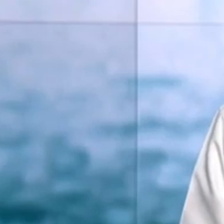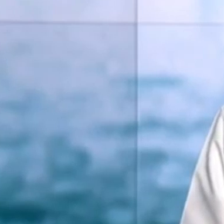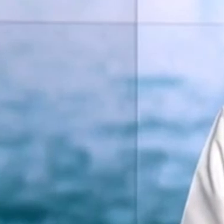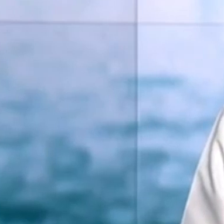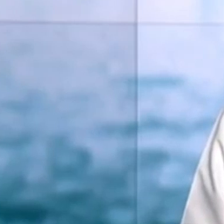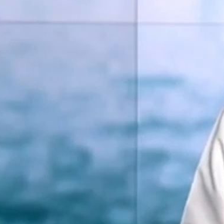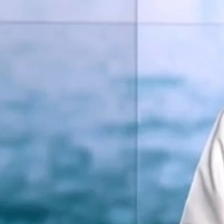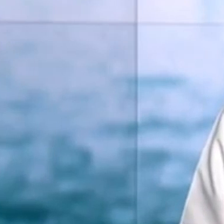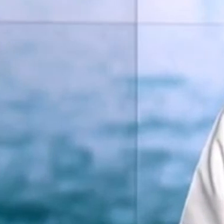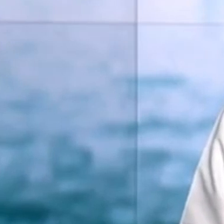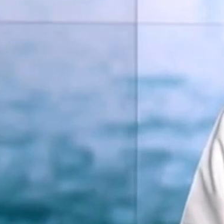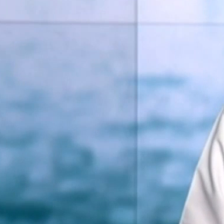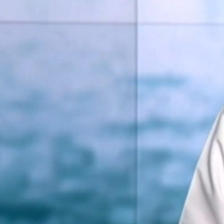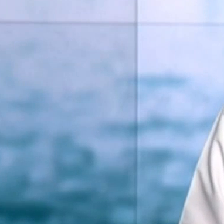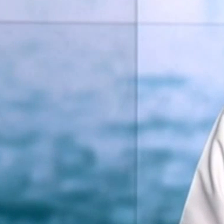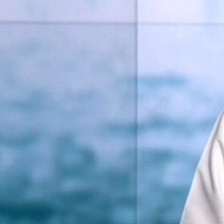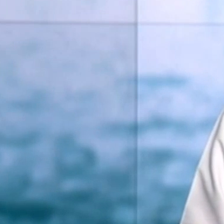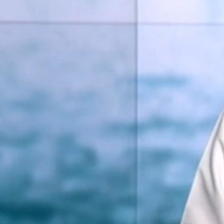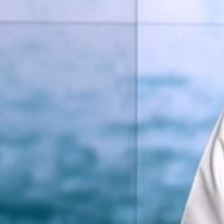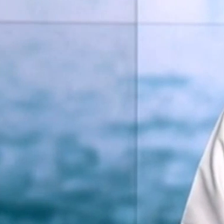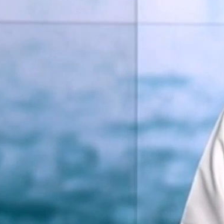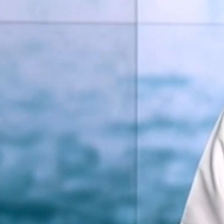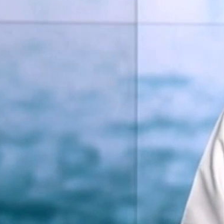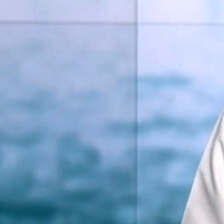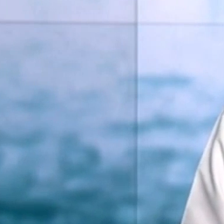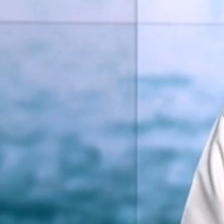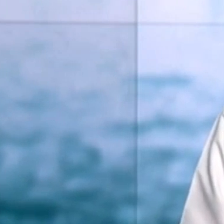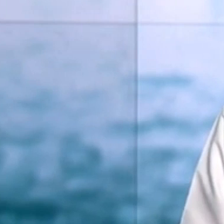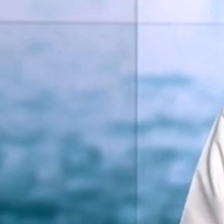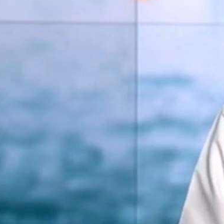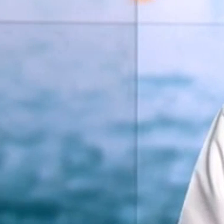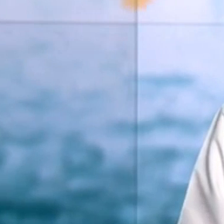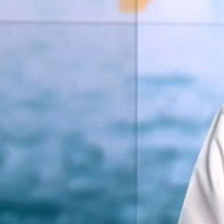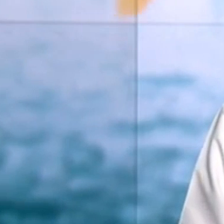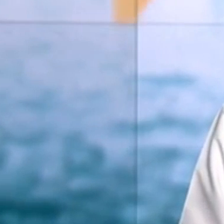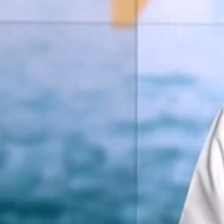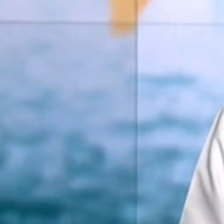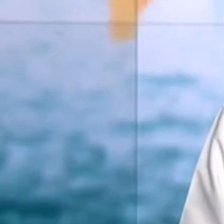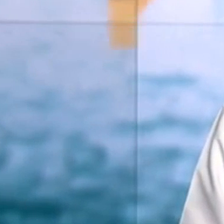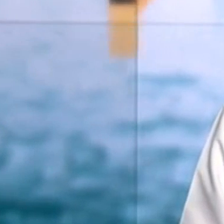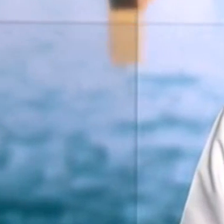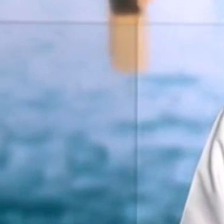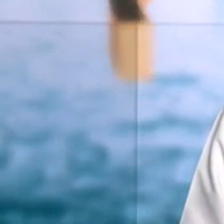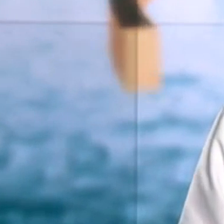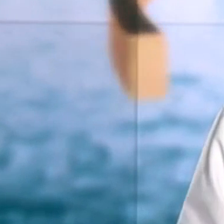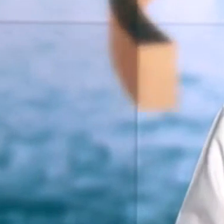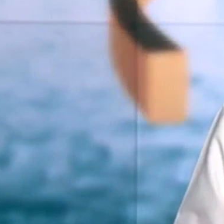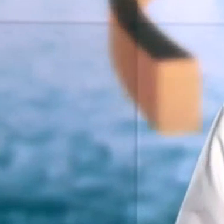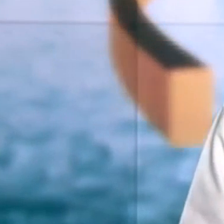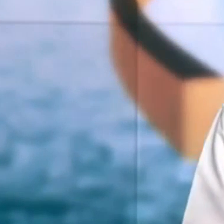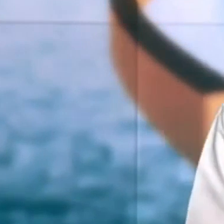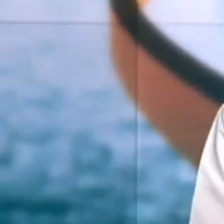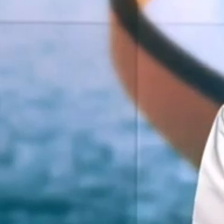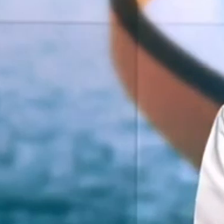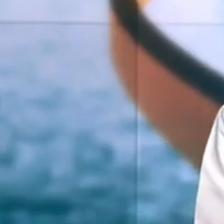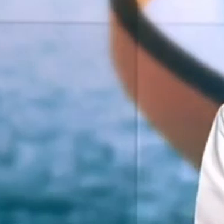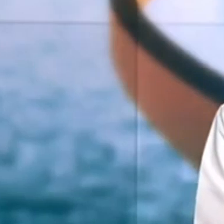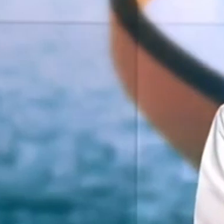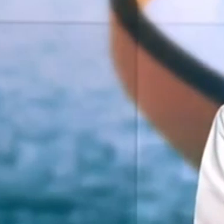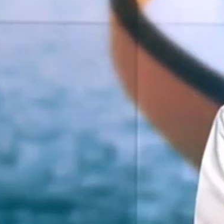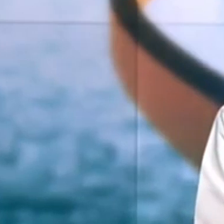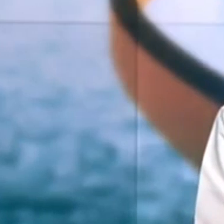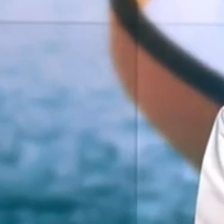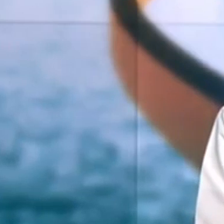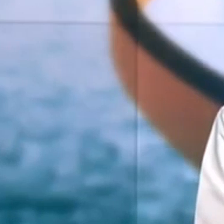هذا وأكد المقدم طلال الشلهوب تطبيق نظام مكافحة الجرائم المعلوماتية على كل من يقيم أو يقوم بنشر الشائعات